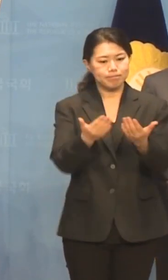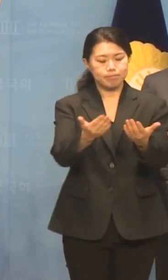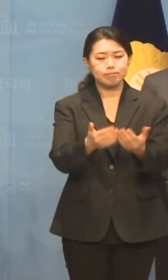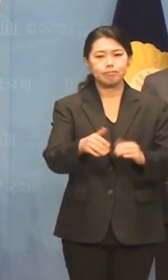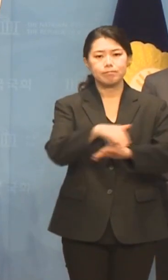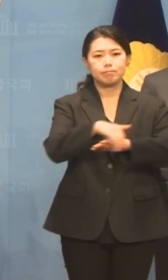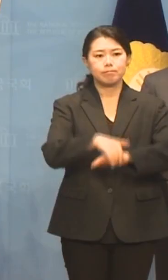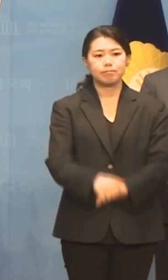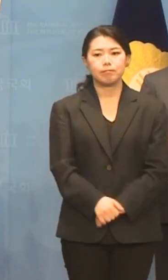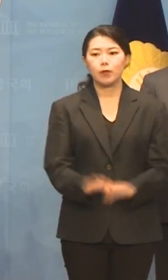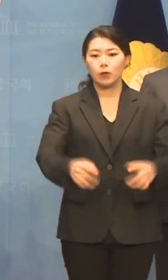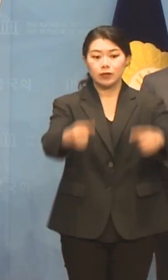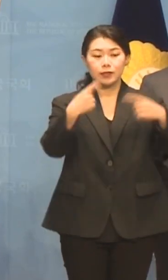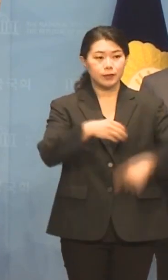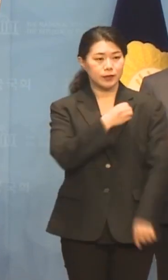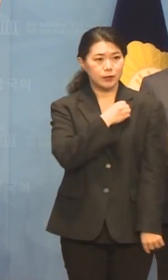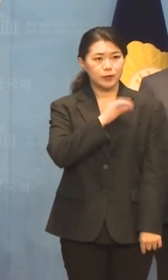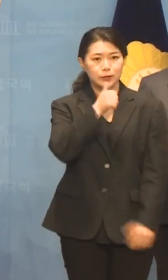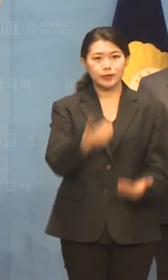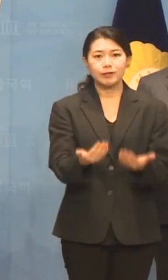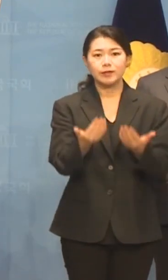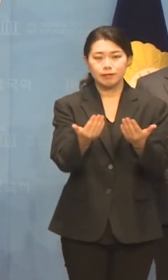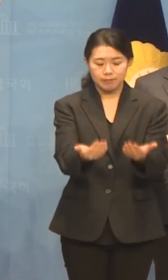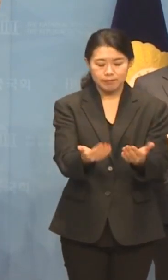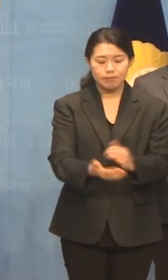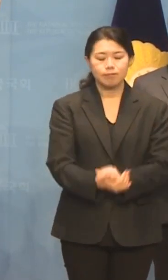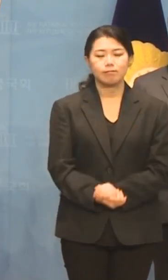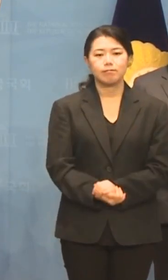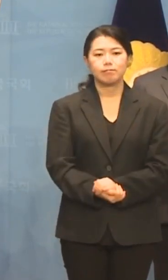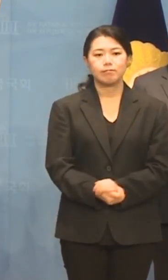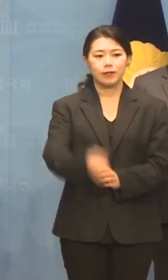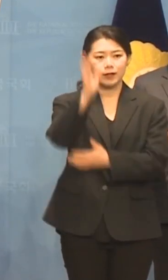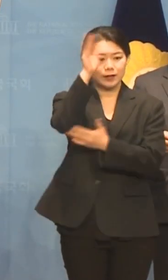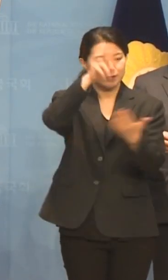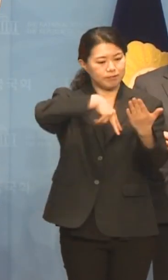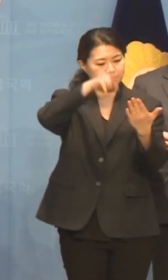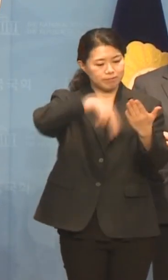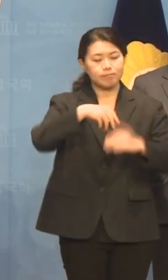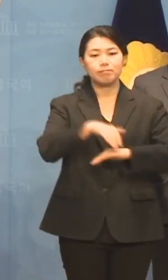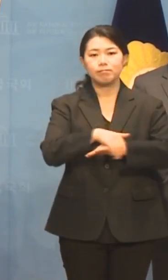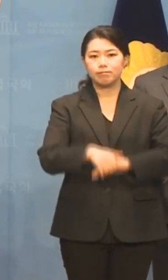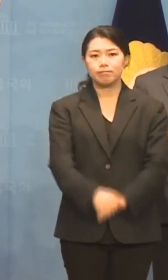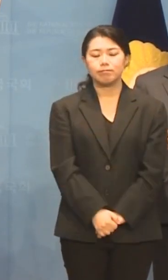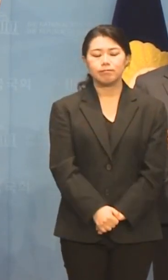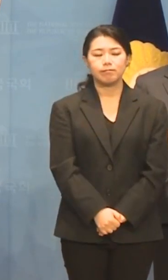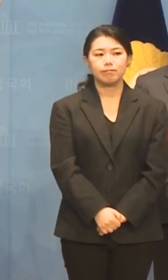오늘 참여하신 의원님들 소개하고 바로 기자회견 낭독 드리겠습니다.